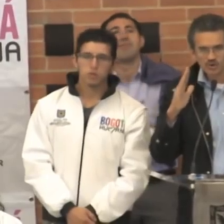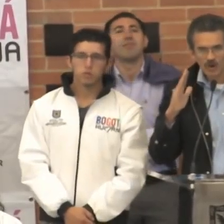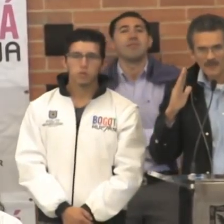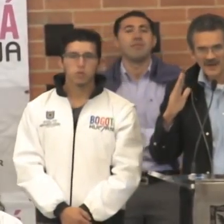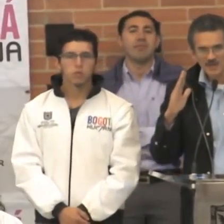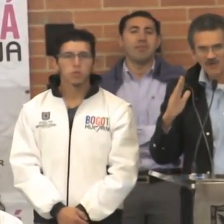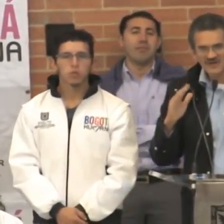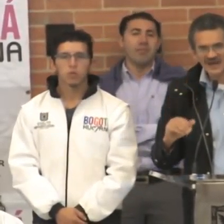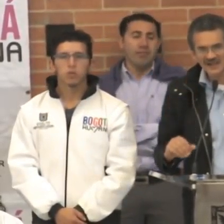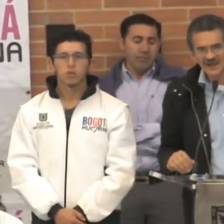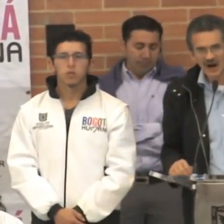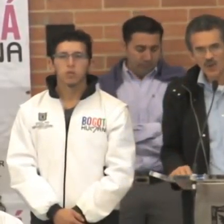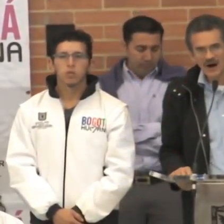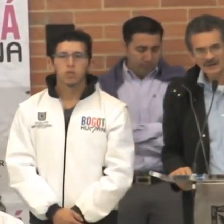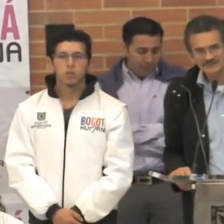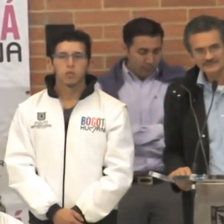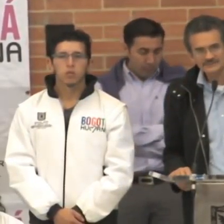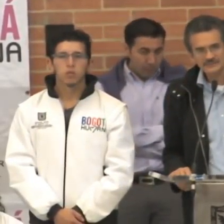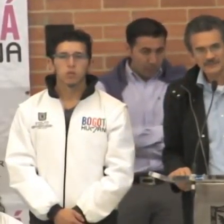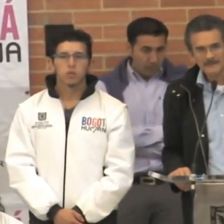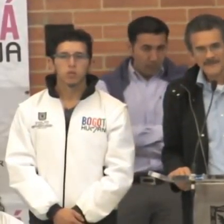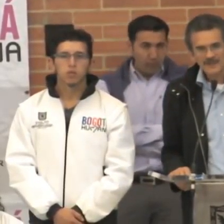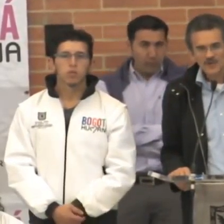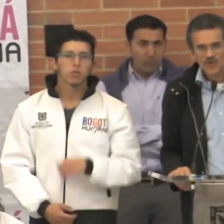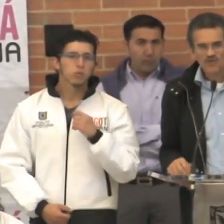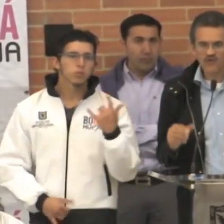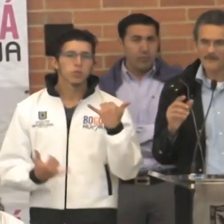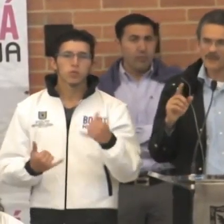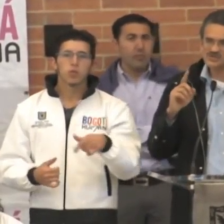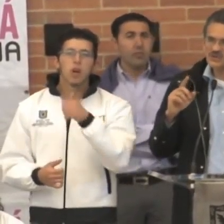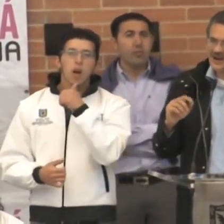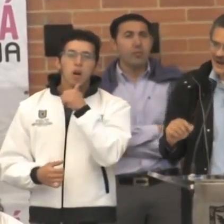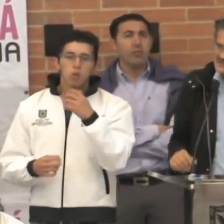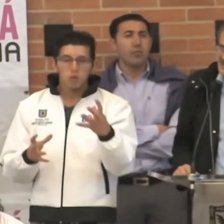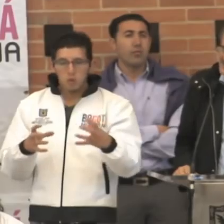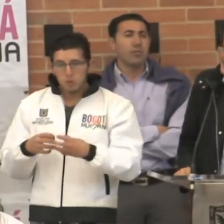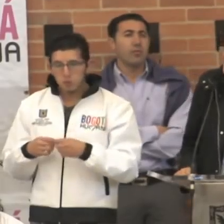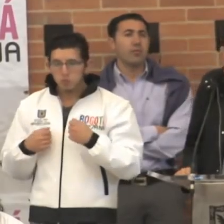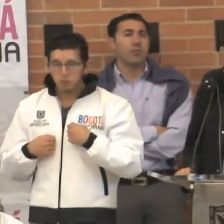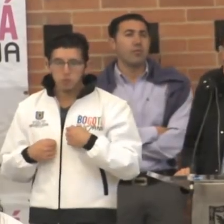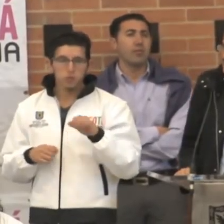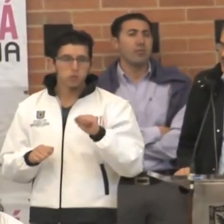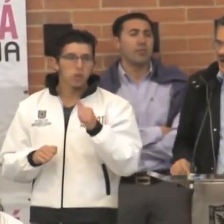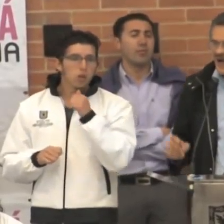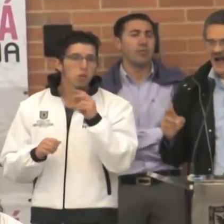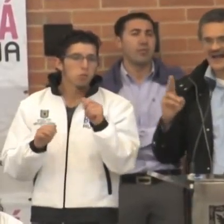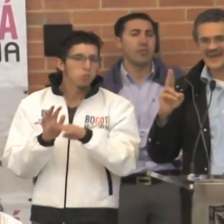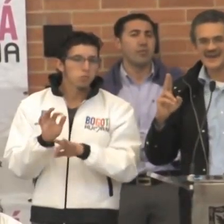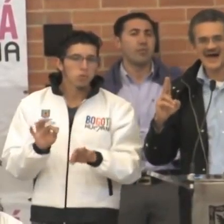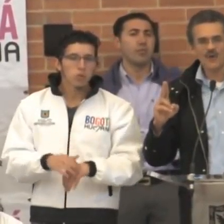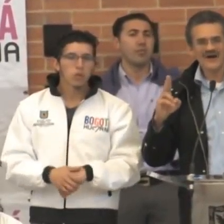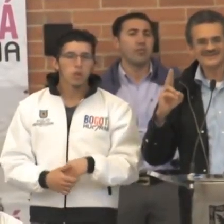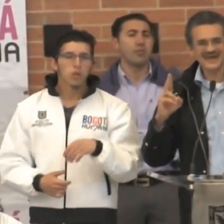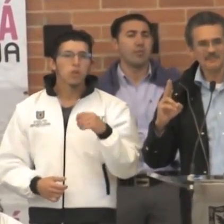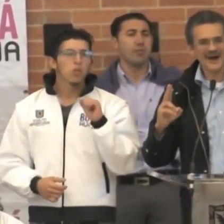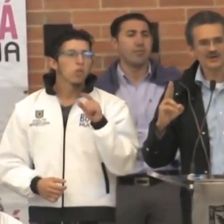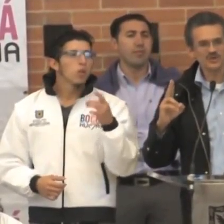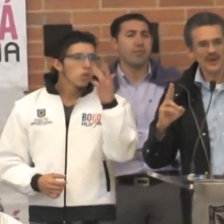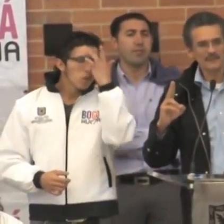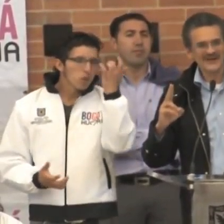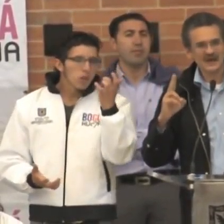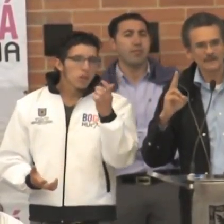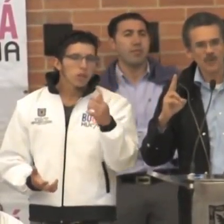ese consumo mínimo vital de agua fue posible gracias a que el agua está